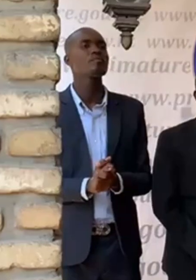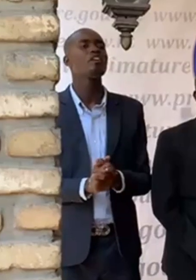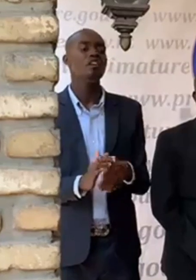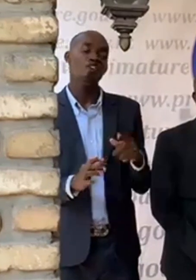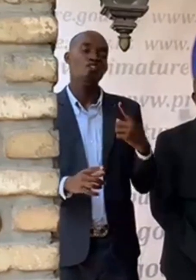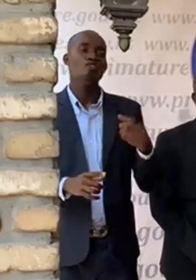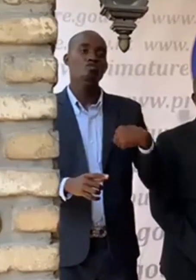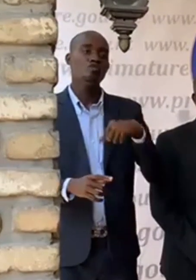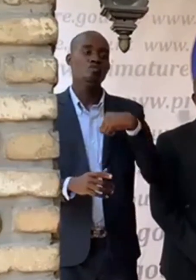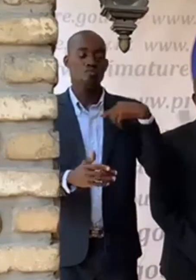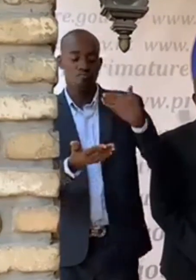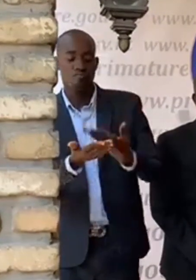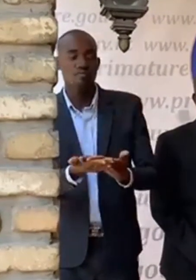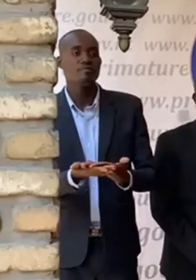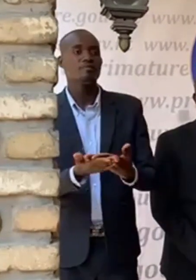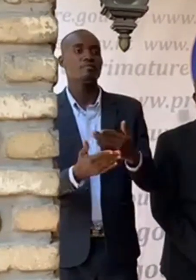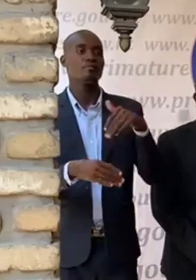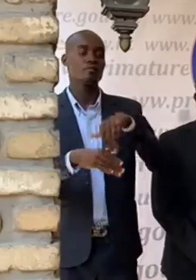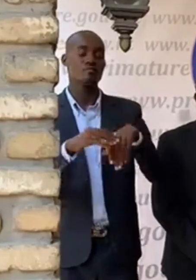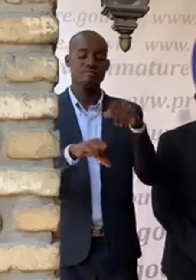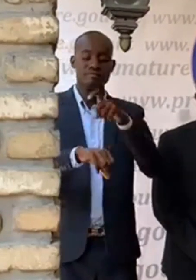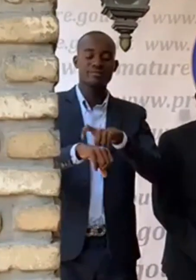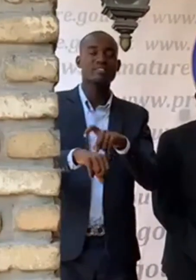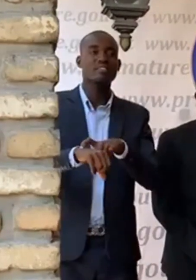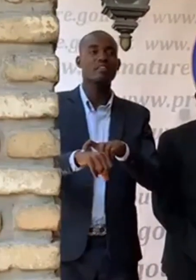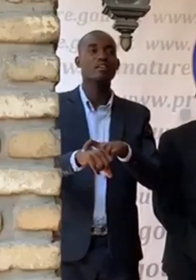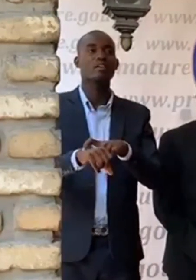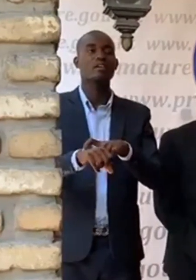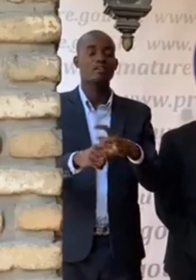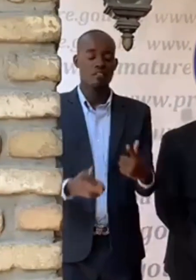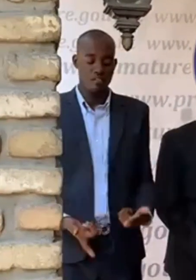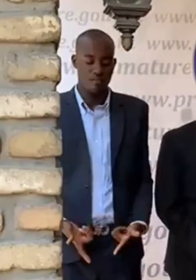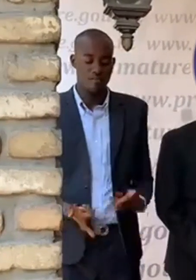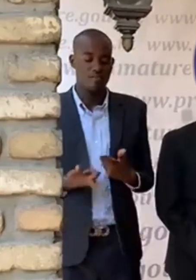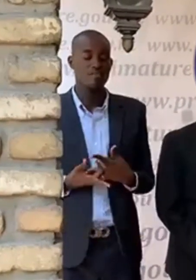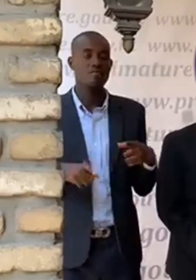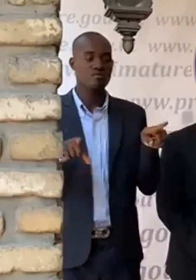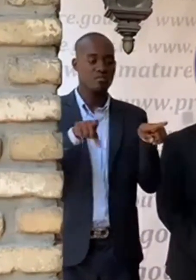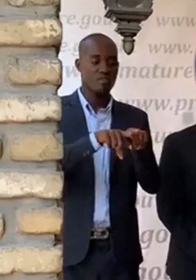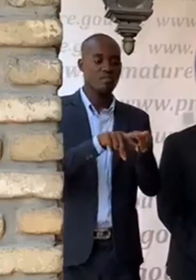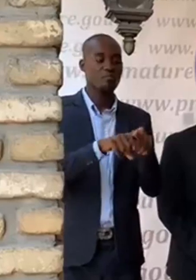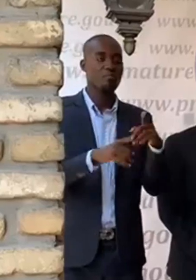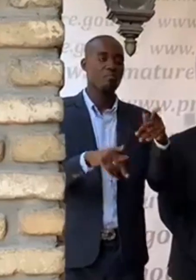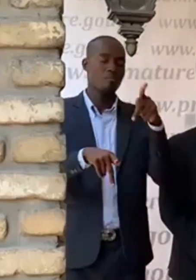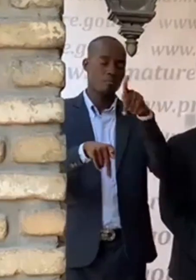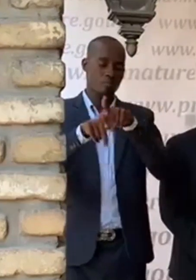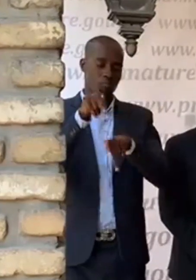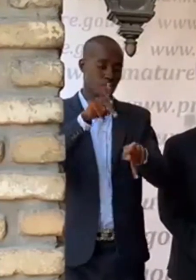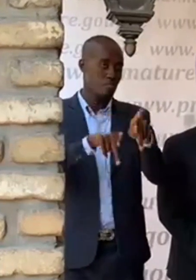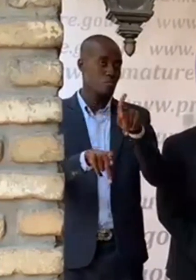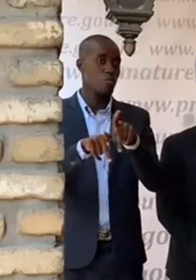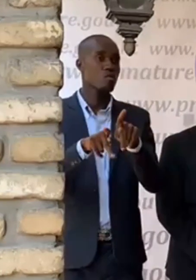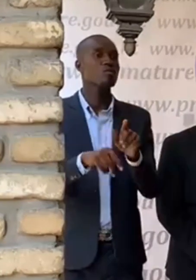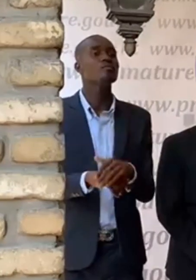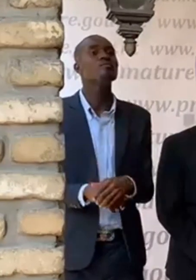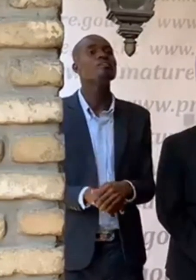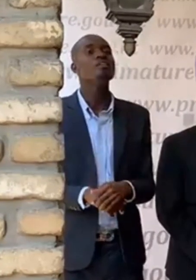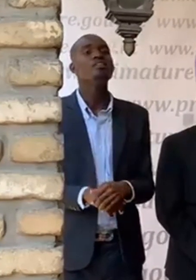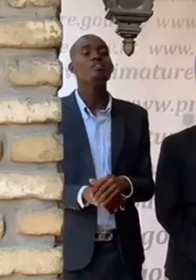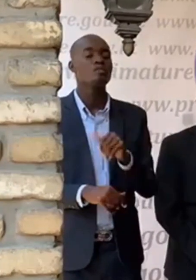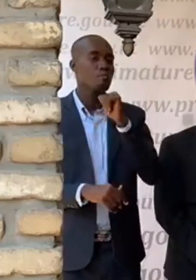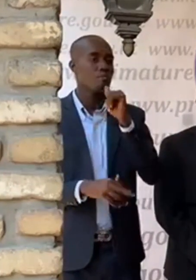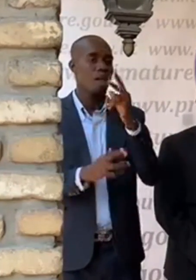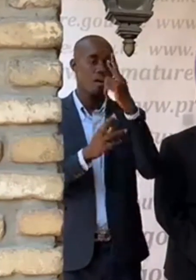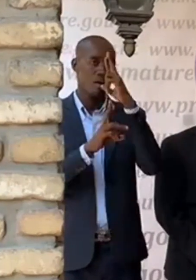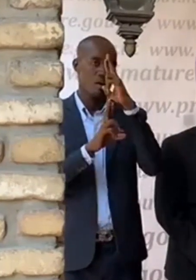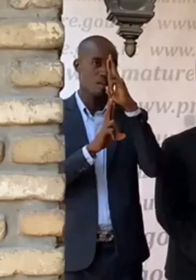un commentaire pour dire nous qui ça ou penser. Déjà nous remercier ou même qui regarde les vidéos ça ou même qui va quitter un commentaire et ou même qui va le partager et pas